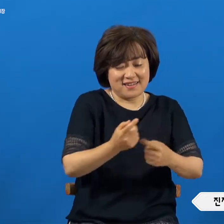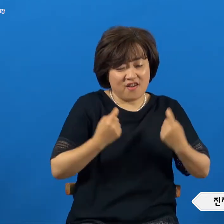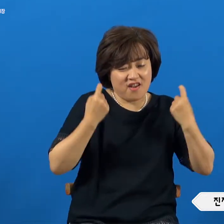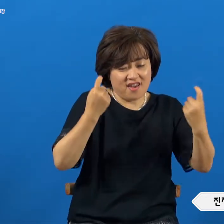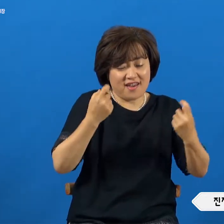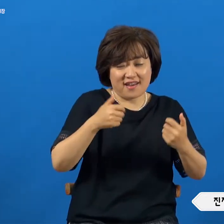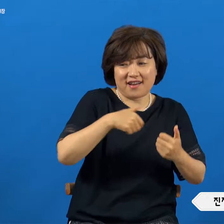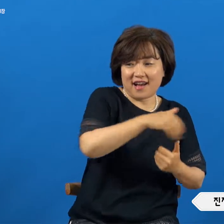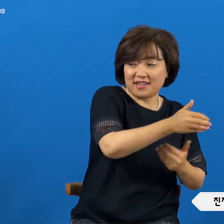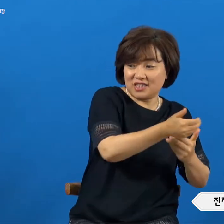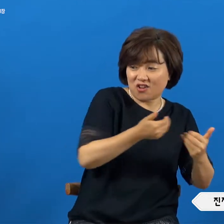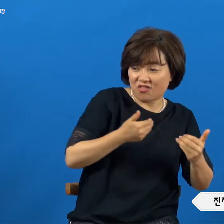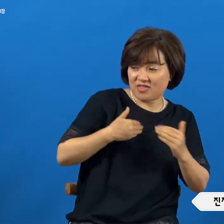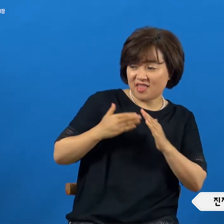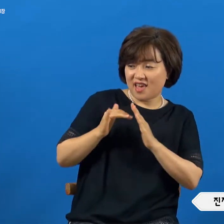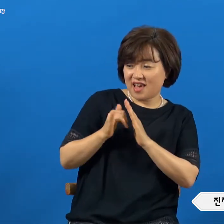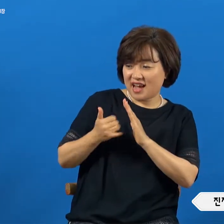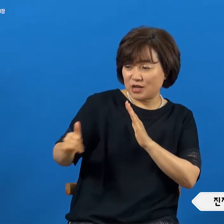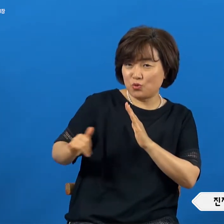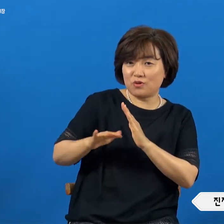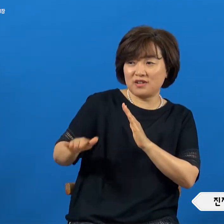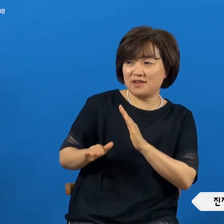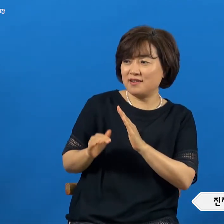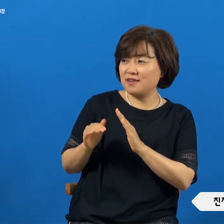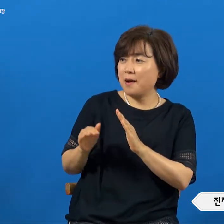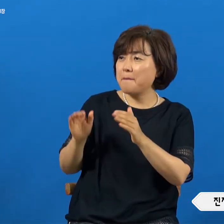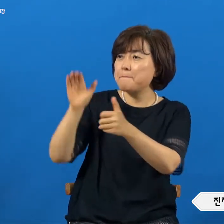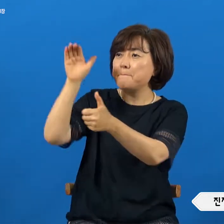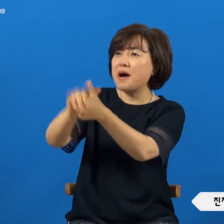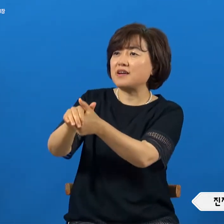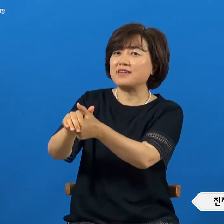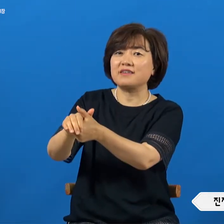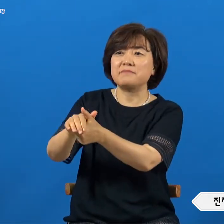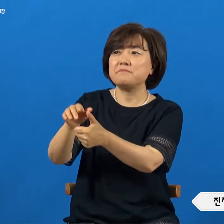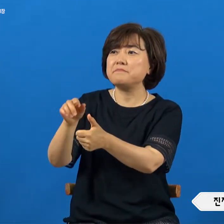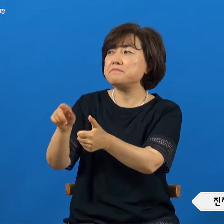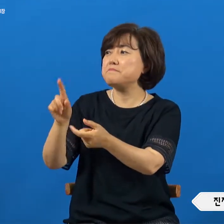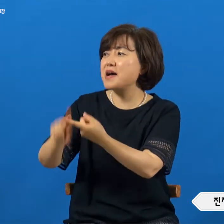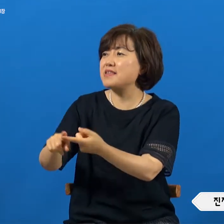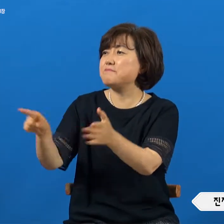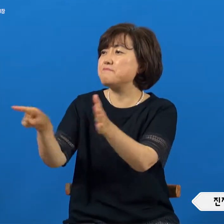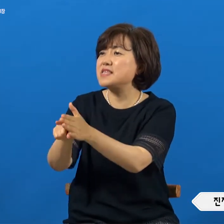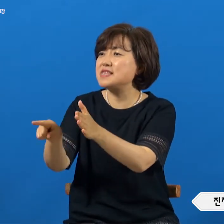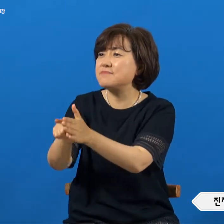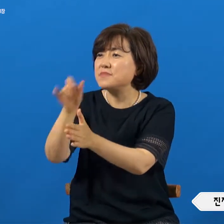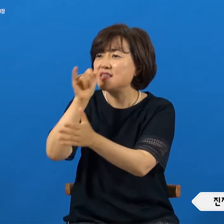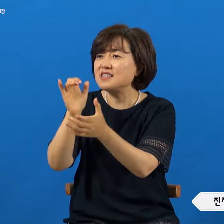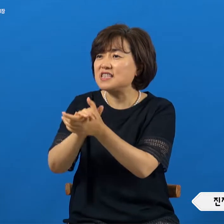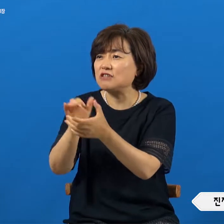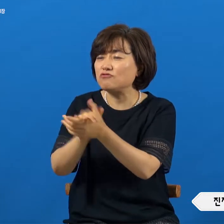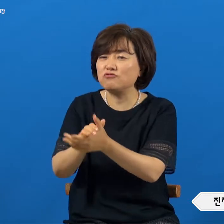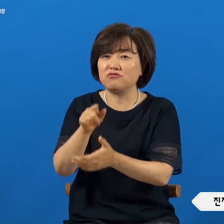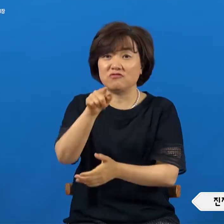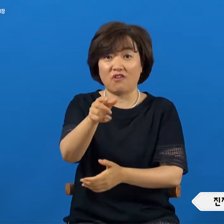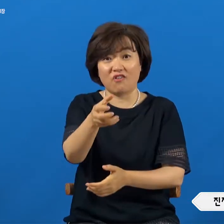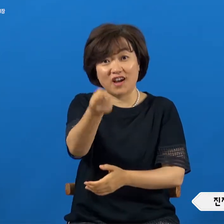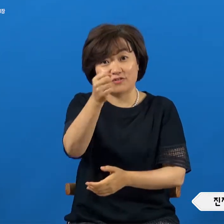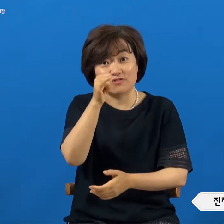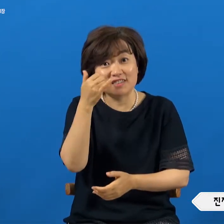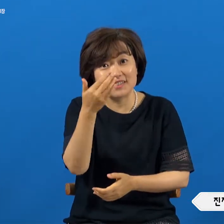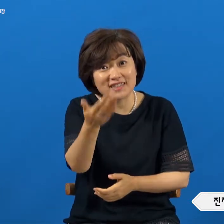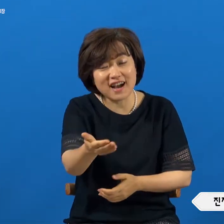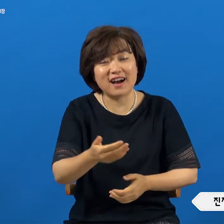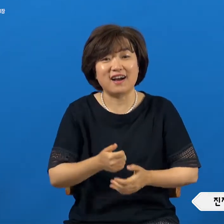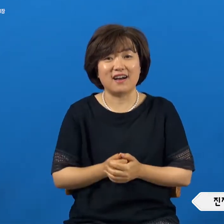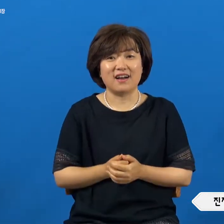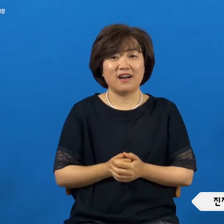내맡기며 맘 놓고 갈 만한 사람, 그 사람을 그대는 가졌는가? 온 세상이 다 나를